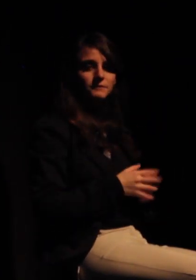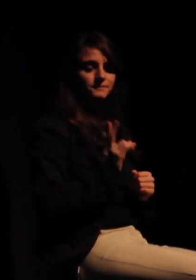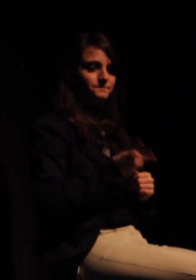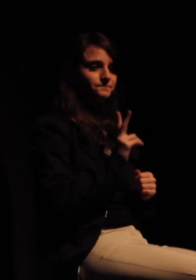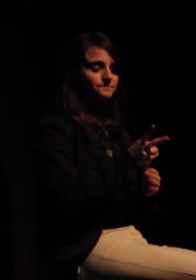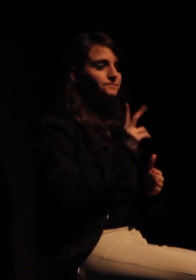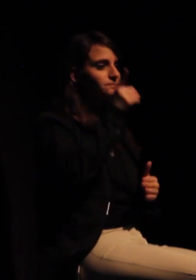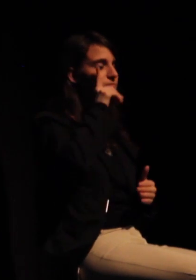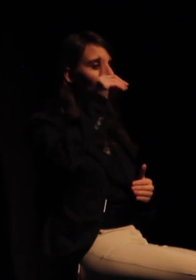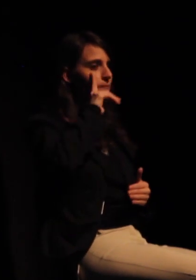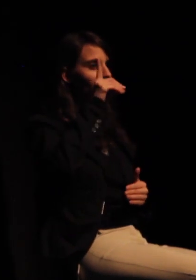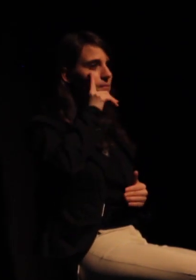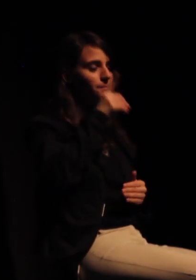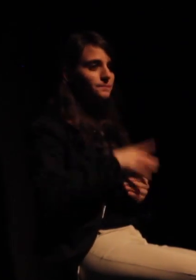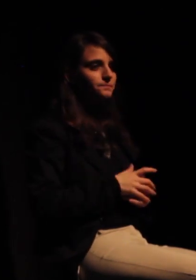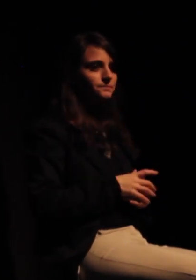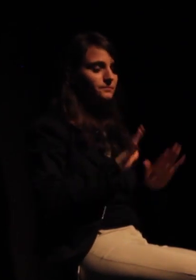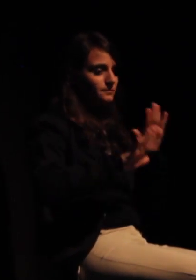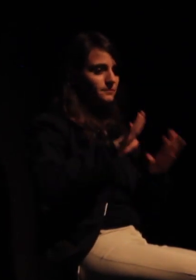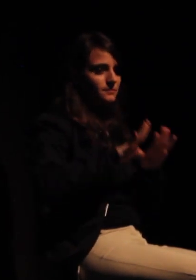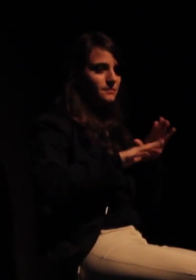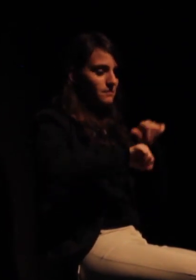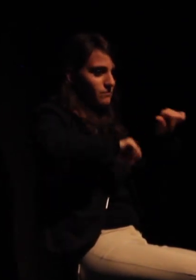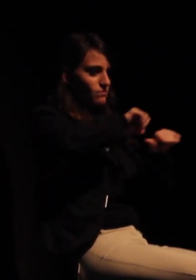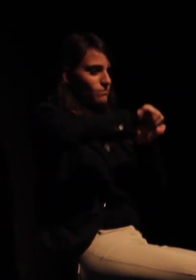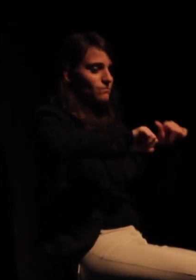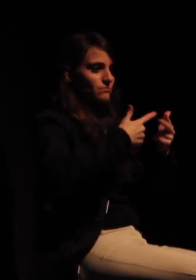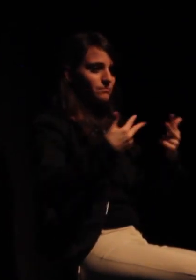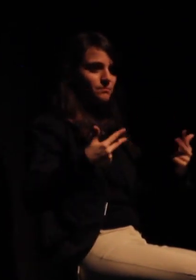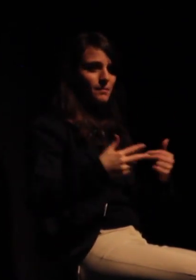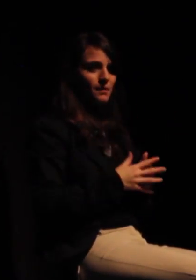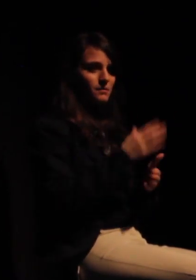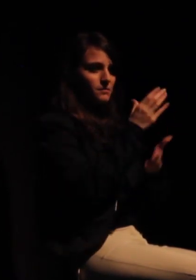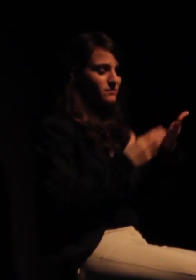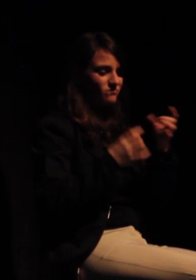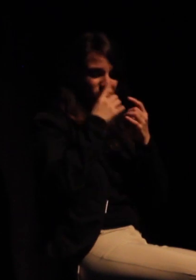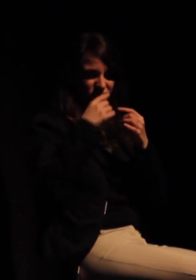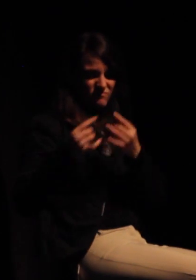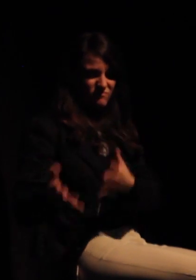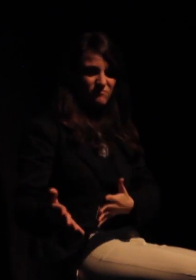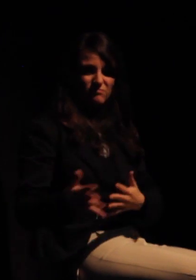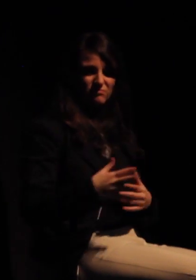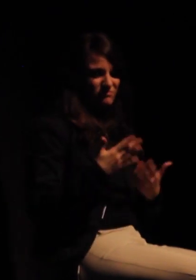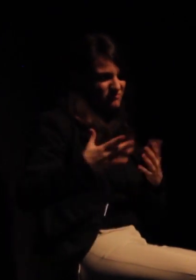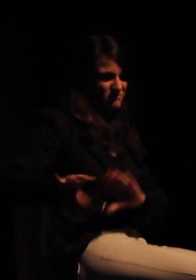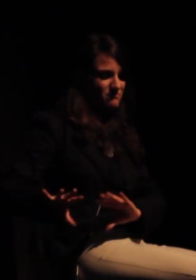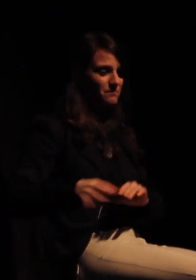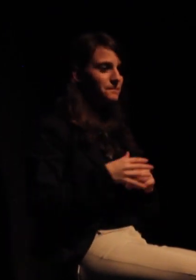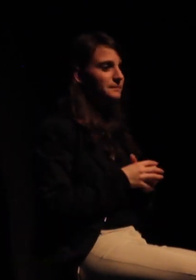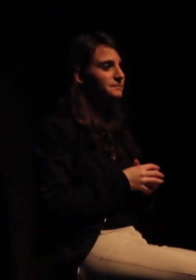Constantemente, o dia a dia, às vezes muda coisas. Tem capítulos que eu jogo fora, que já não quer dizer